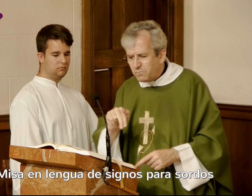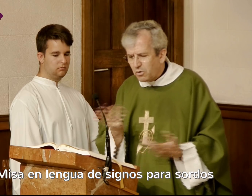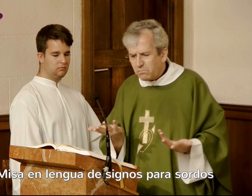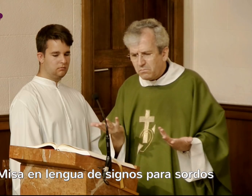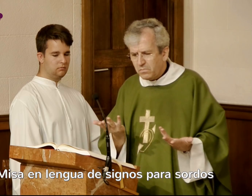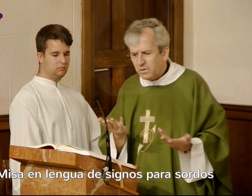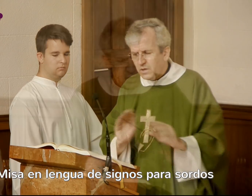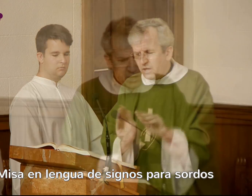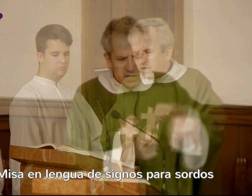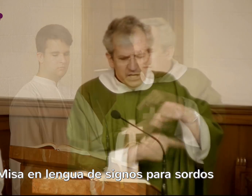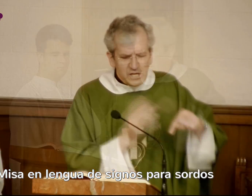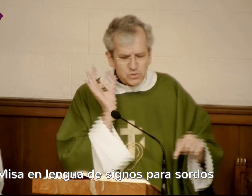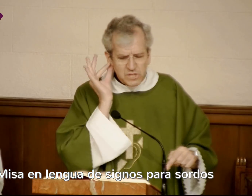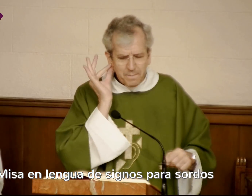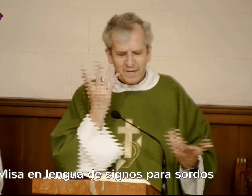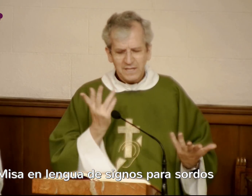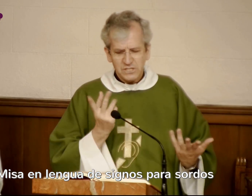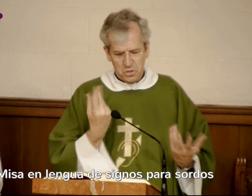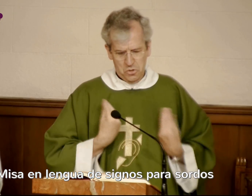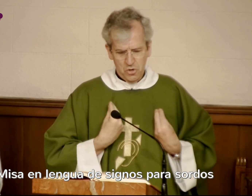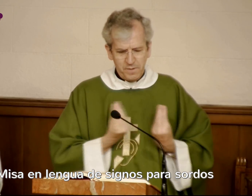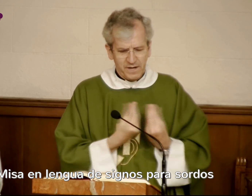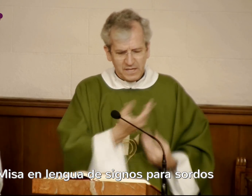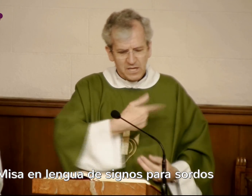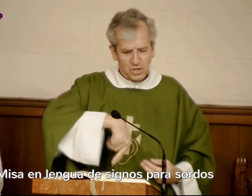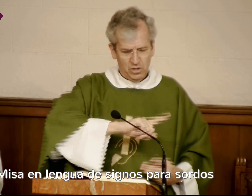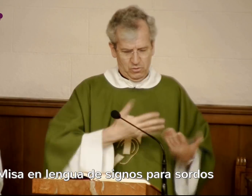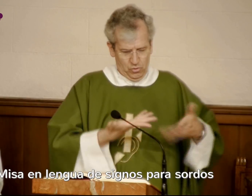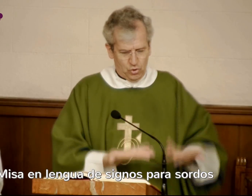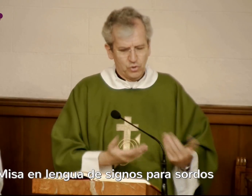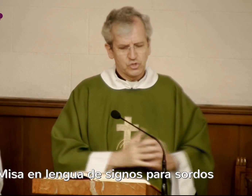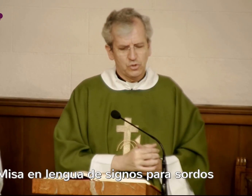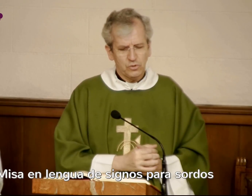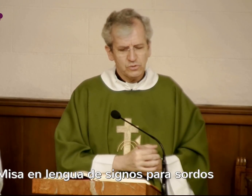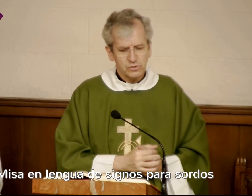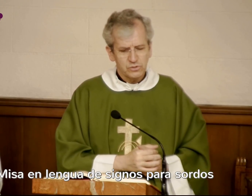Simón? ¿Y sus hermanas no viven aquí con nosotros?